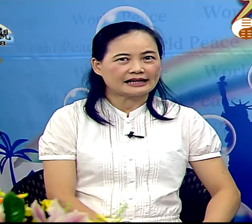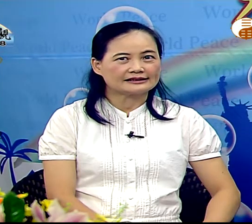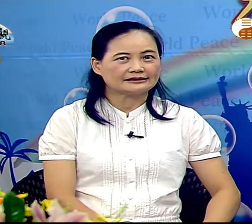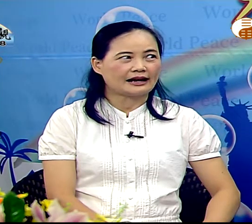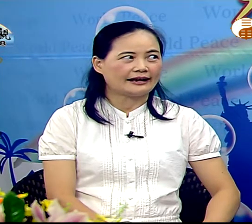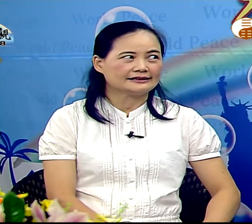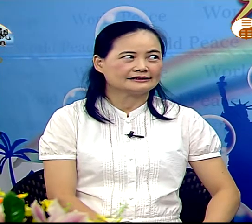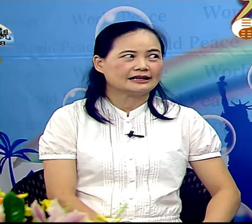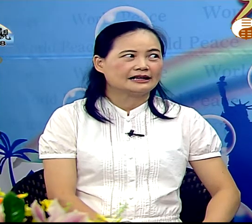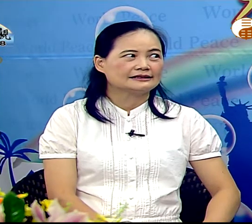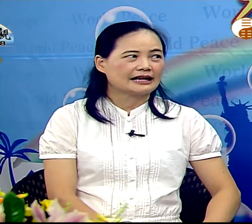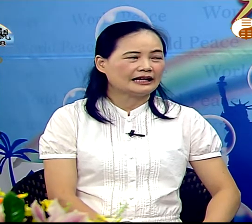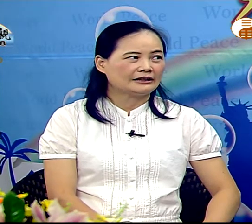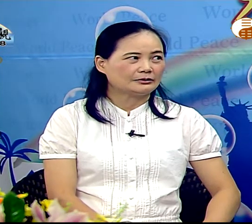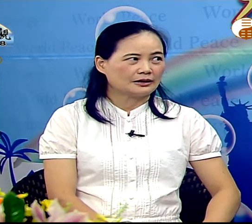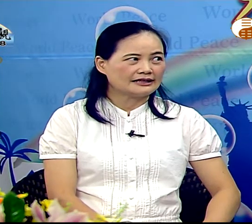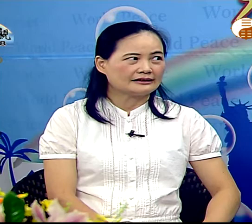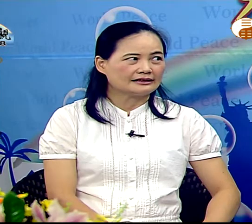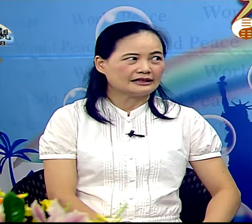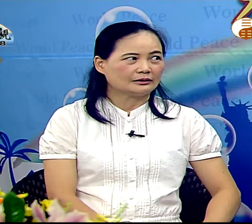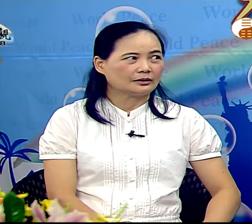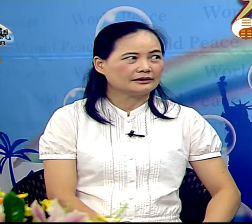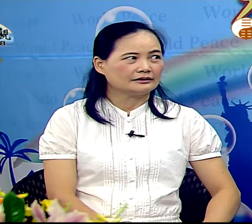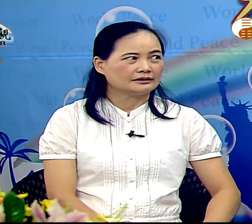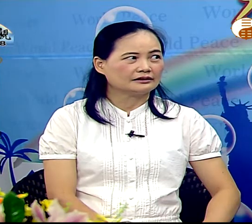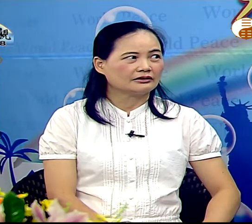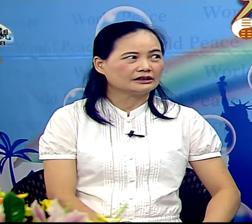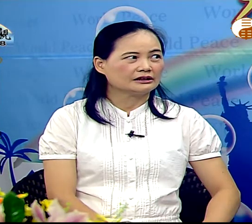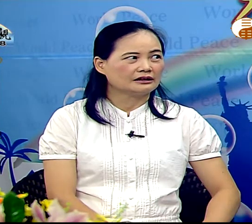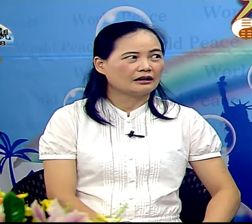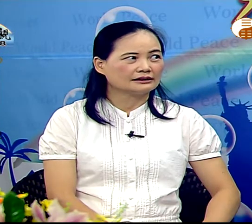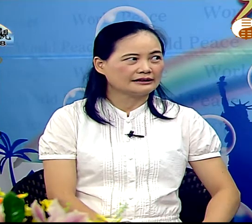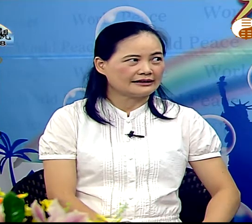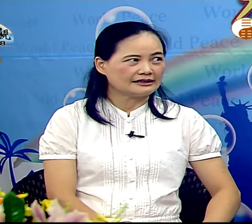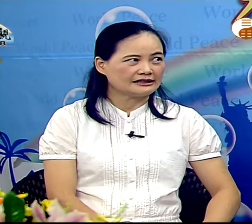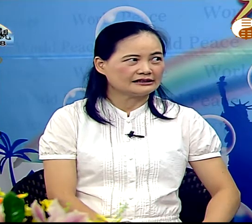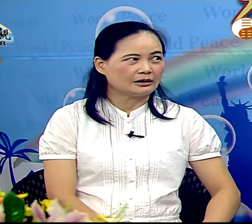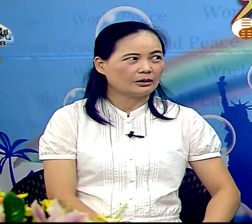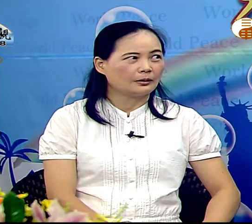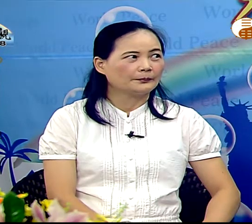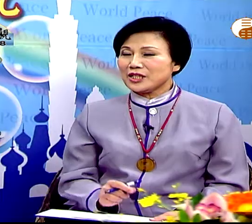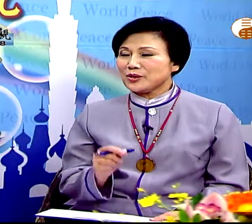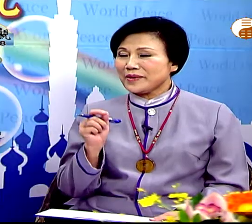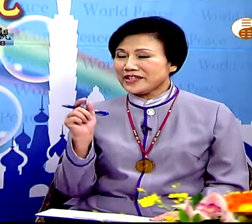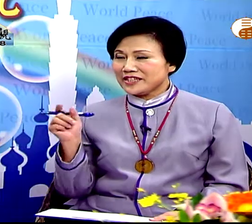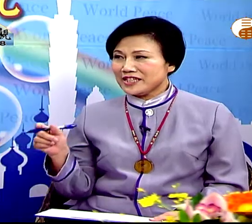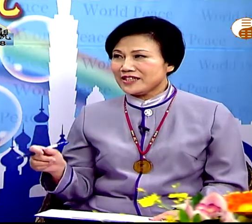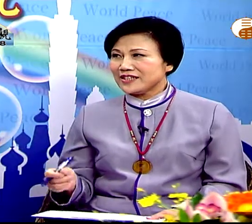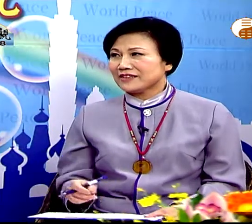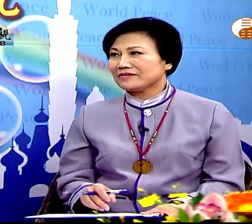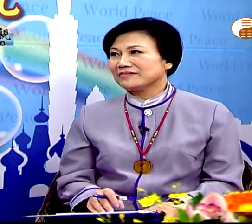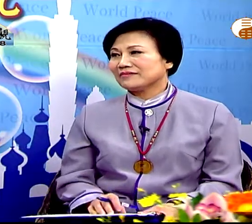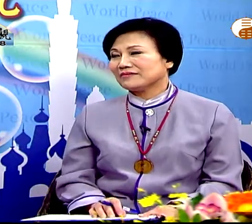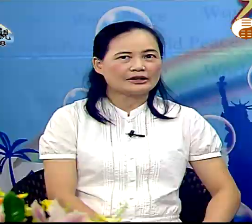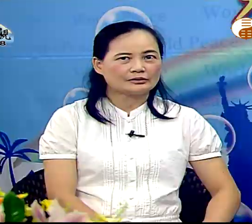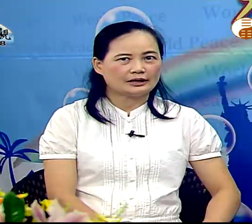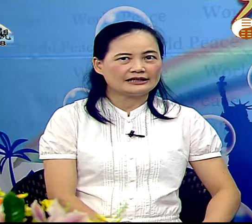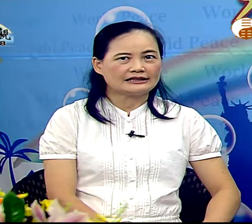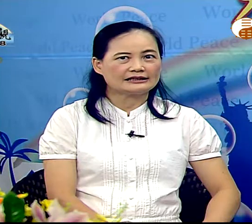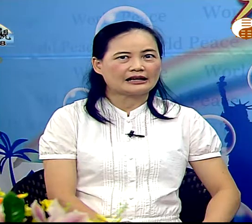常生的孩子，在学前的阶段得到一个很好的奠基之后， 更能够体恤别人的心情。 对，而且在学习上